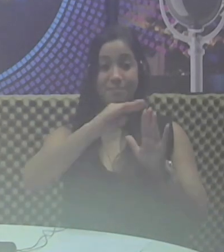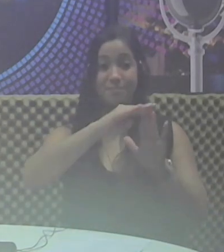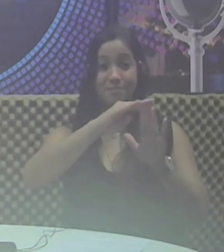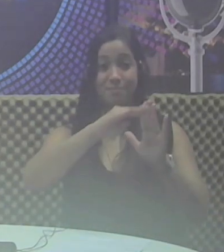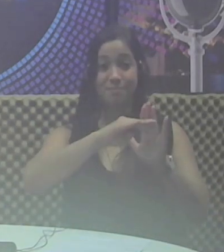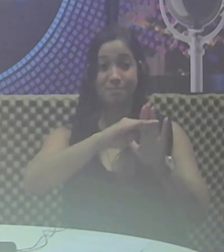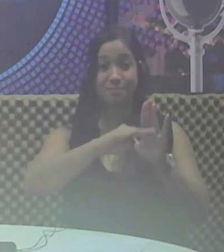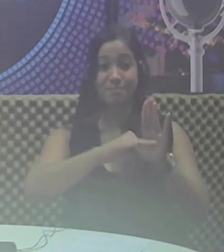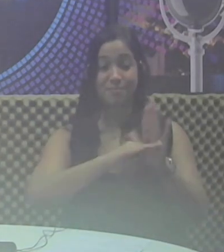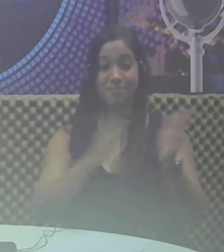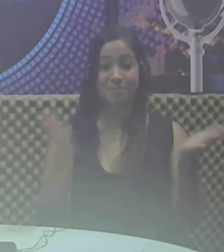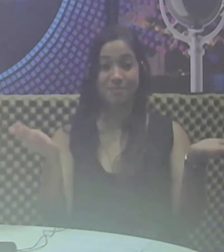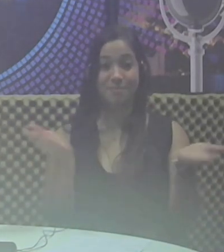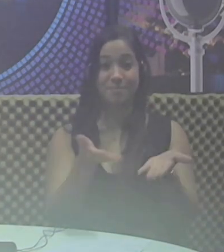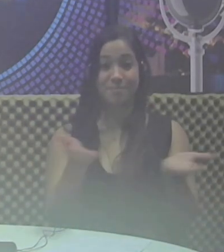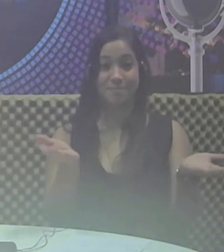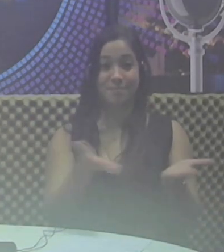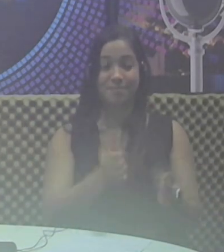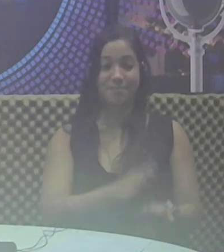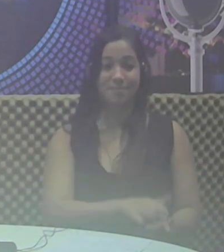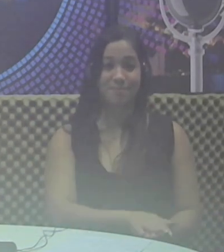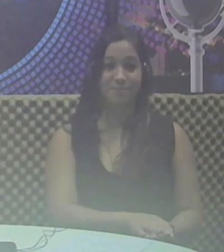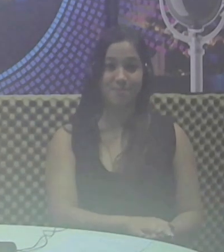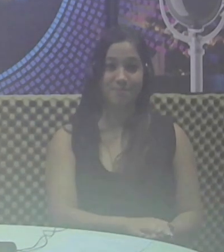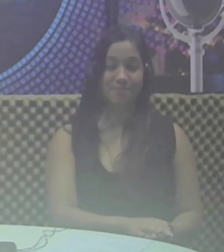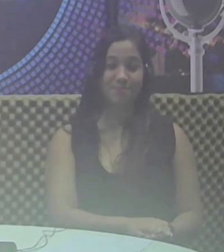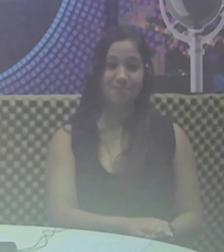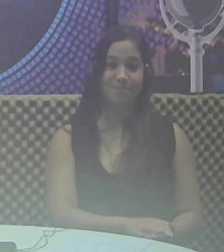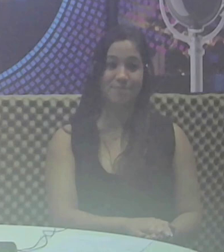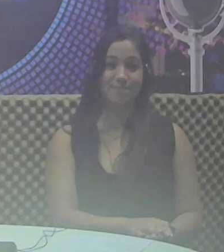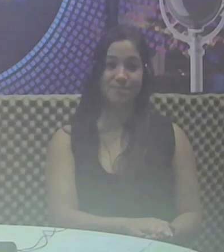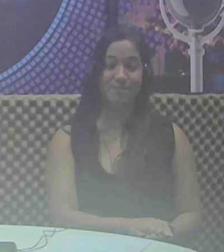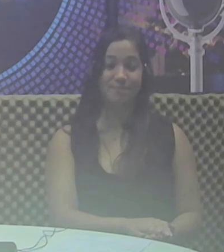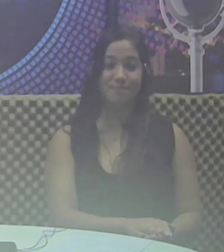com os destaques da edição de hoje.